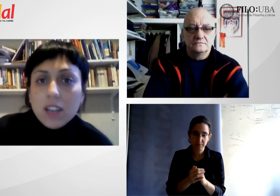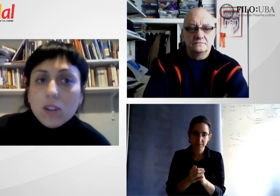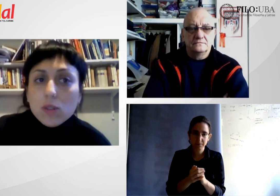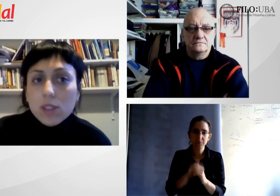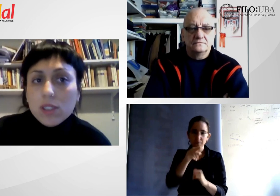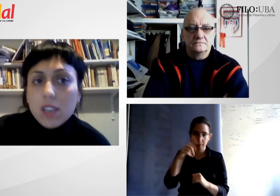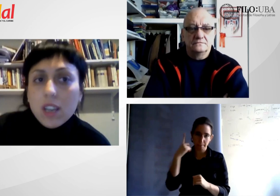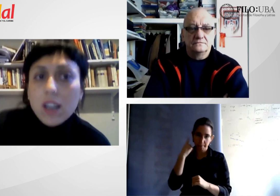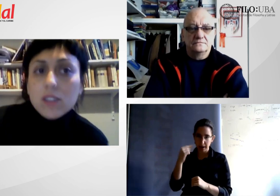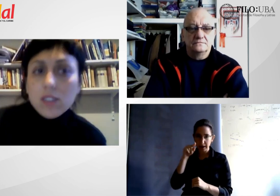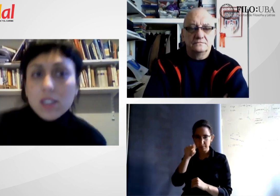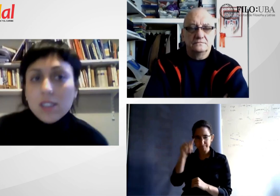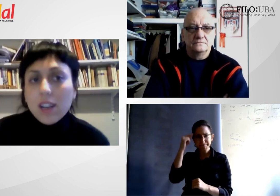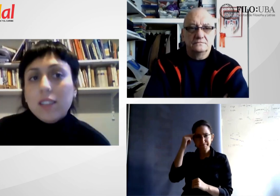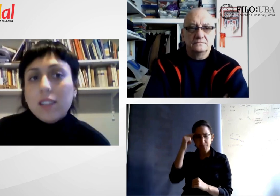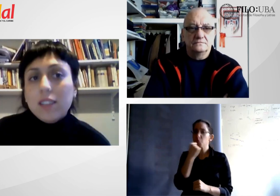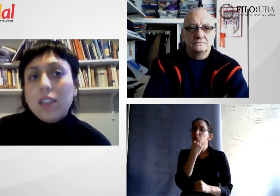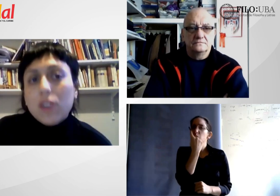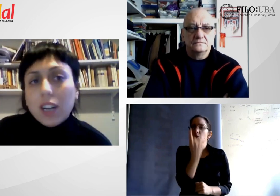Te consulto si entonces